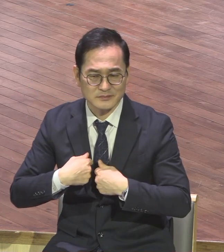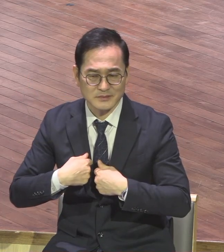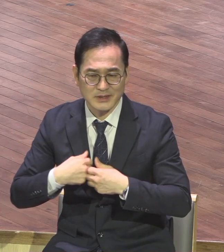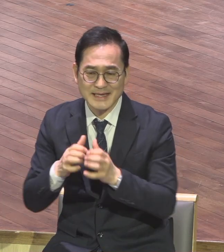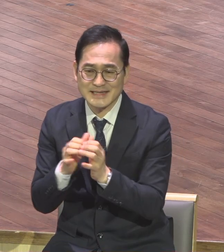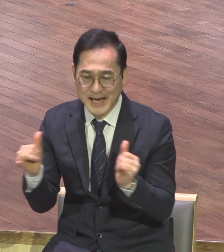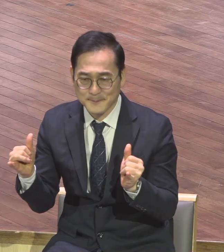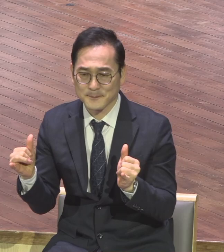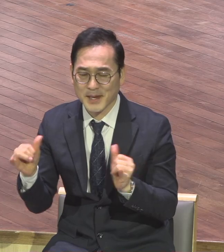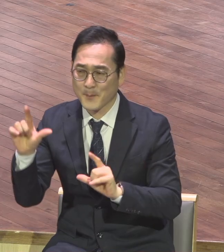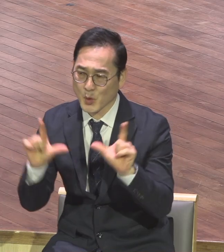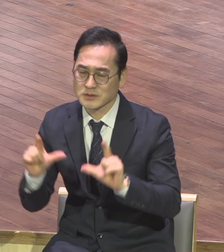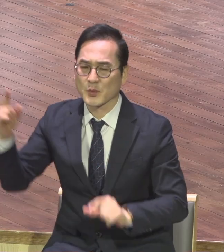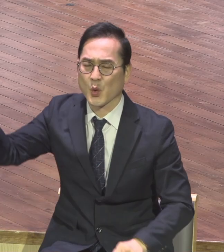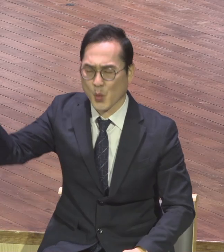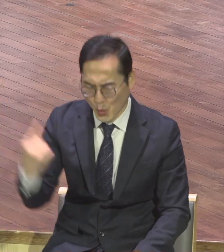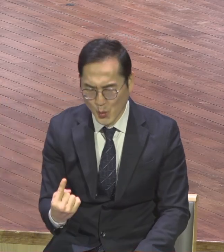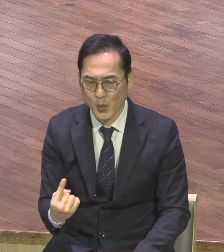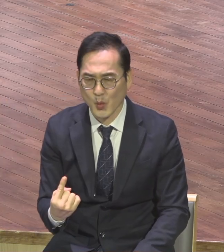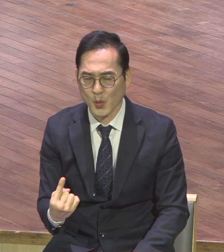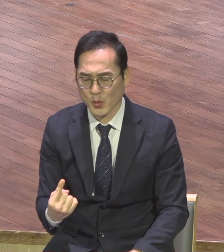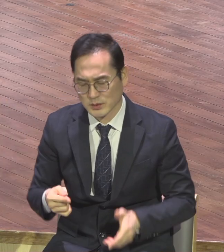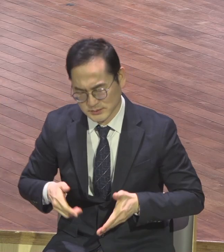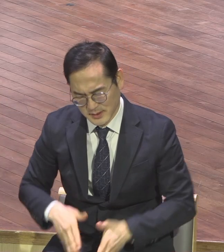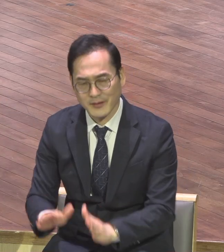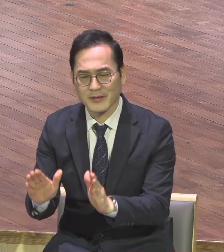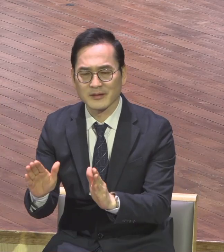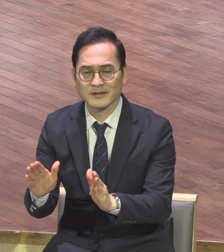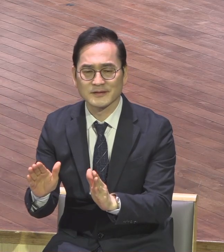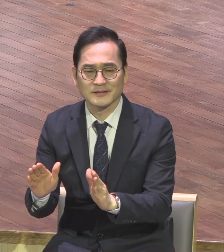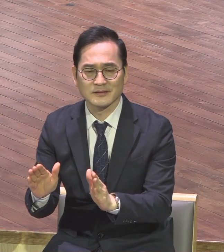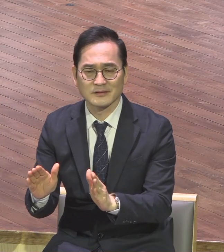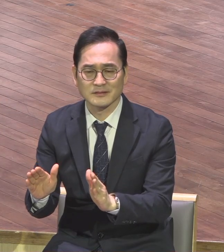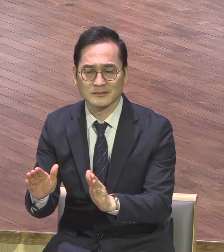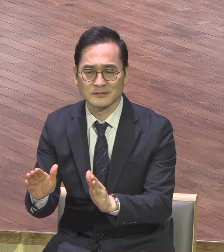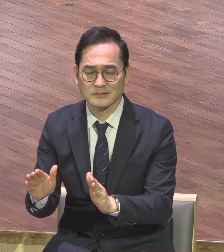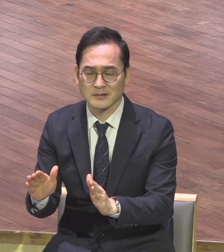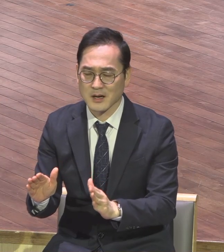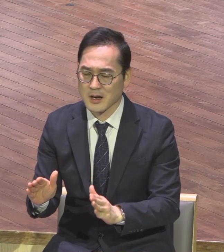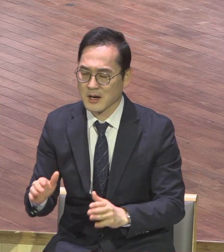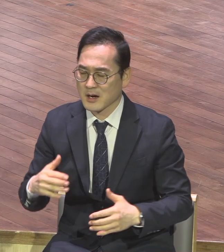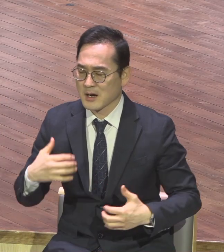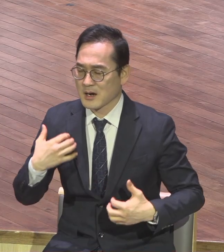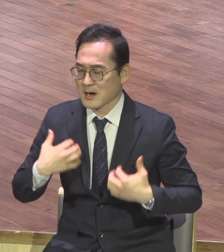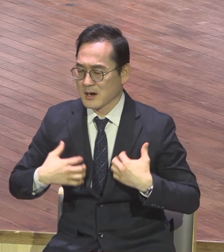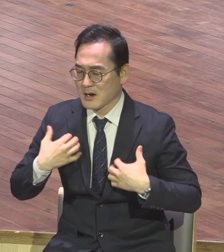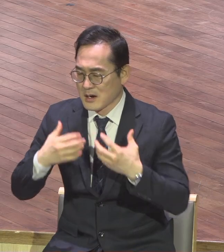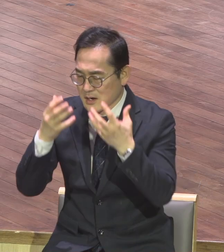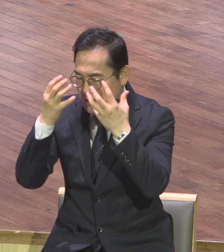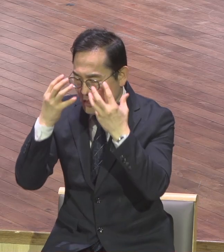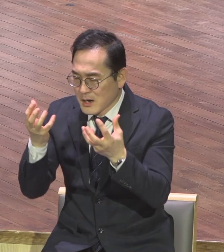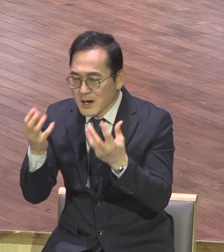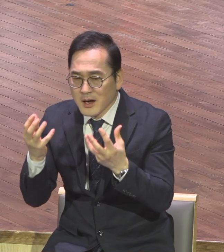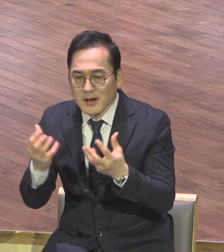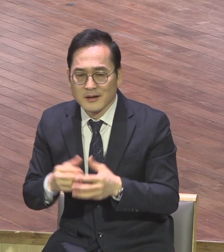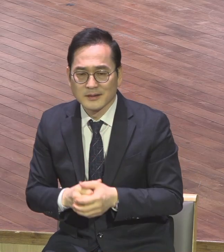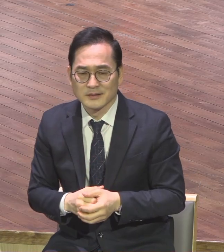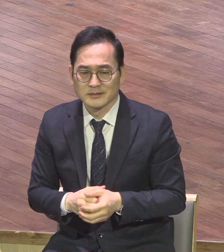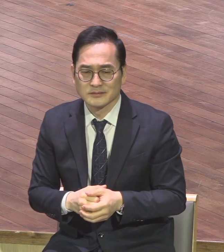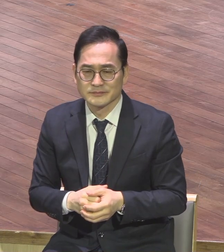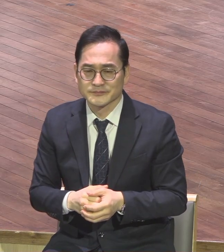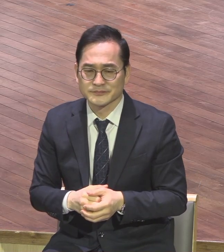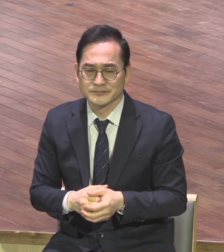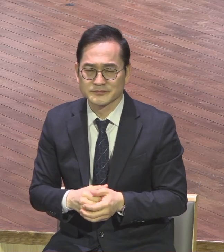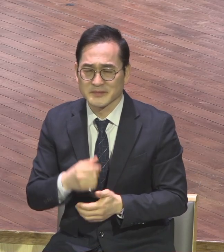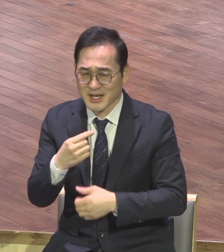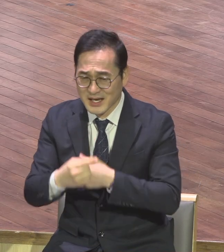이 땅에 오신 날이다. 어마어마한 날입니다. 엄청난 날입니다. 여러분은 해마다 그렇게 성탄절을